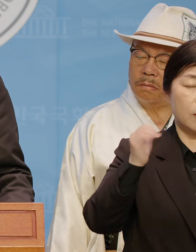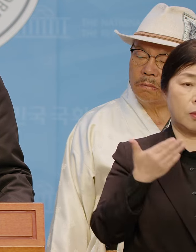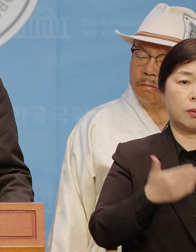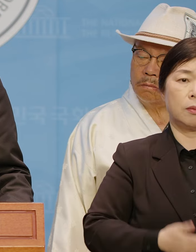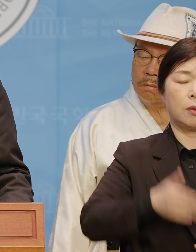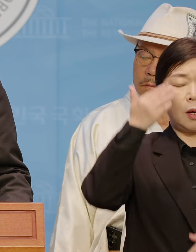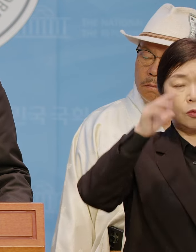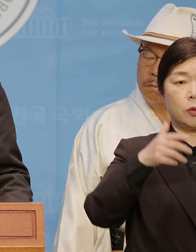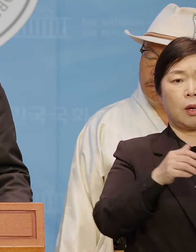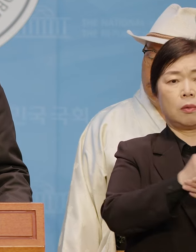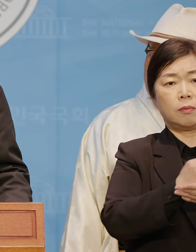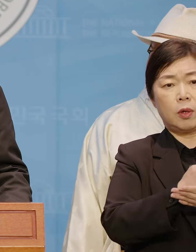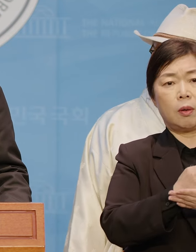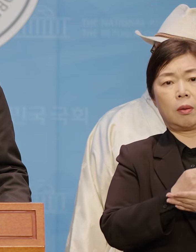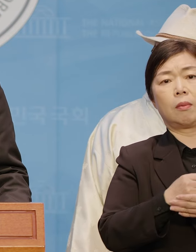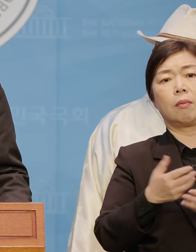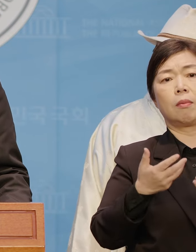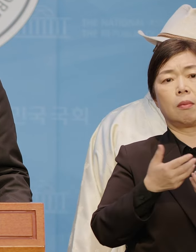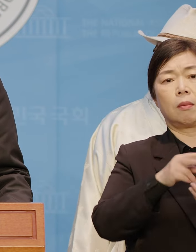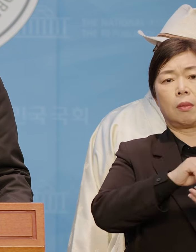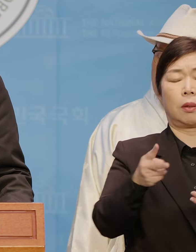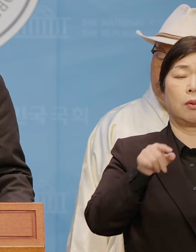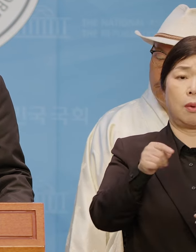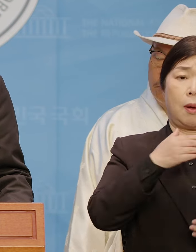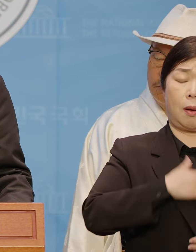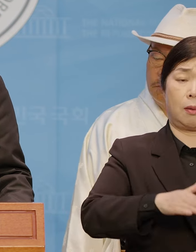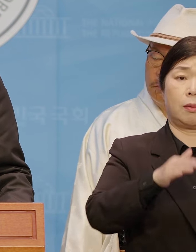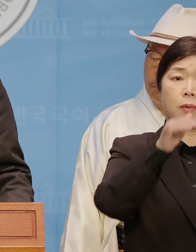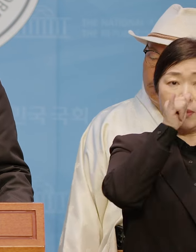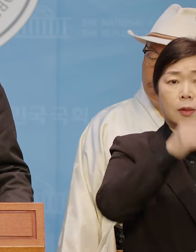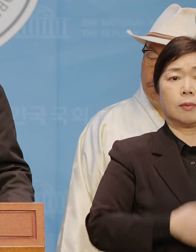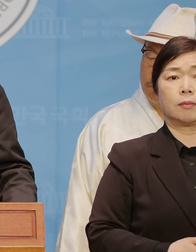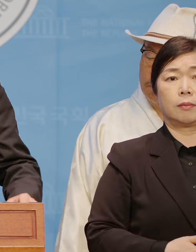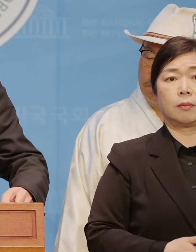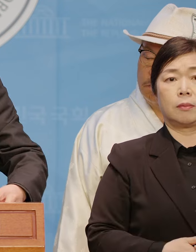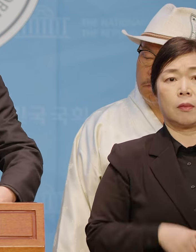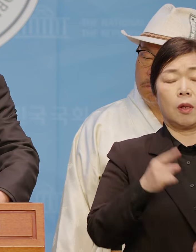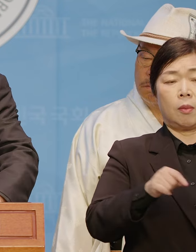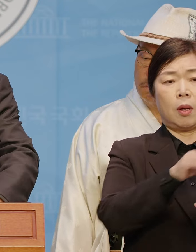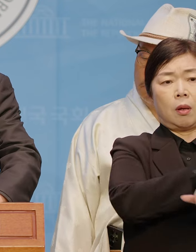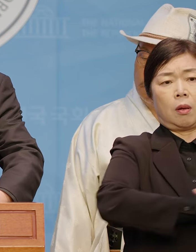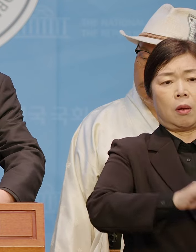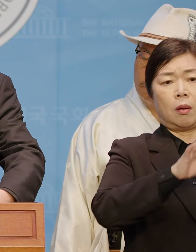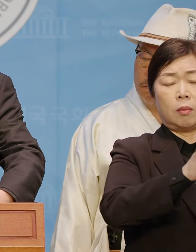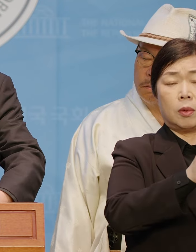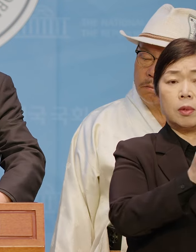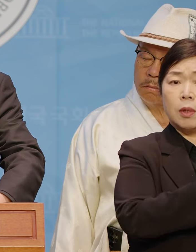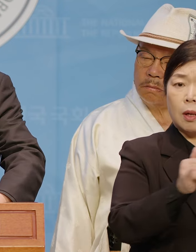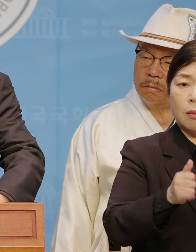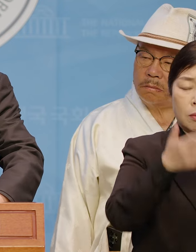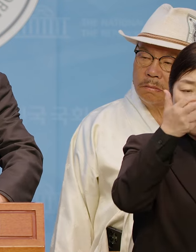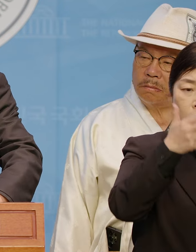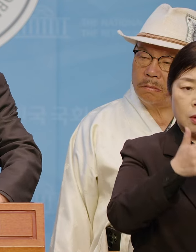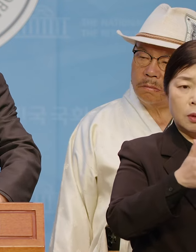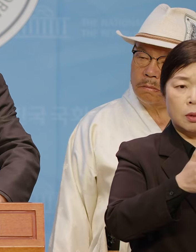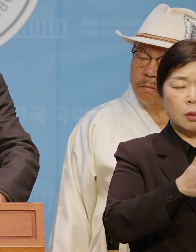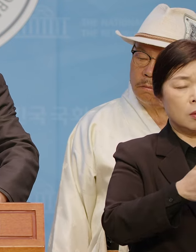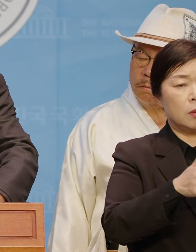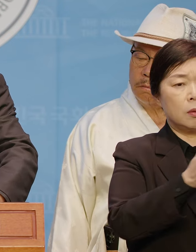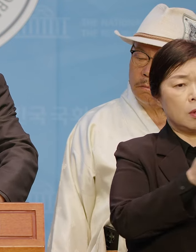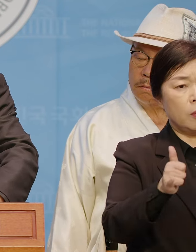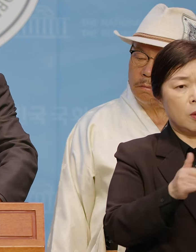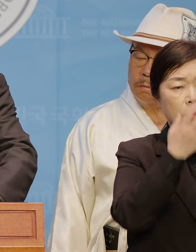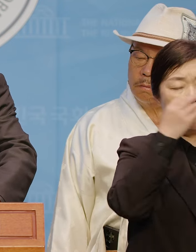갈리는 것을 보았습니다 그러기에 이들을 그저 보잘 것 없는 구 준동 세력으로 저희는 치부할